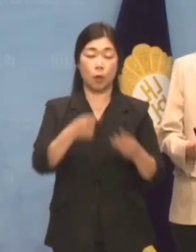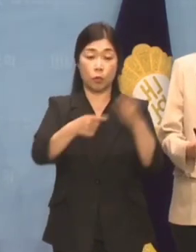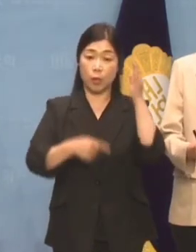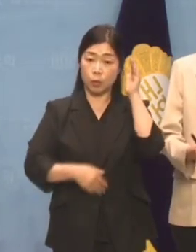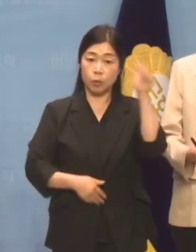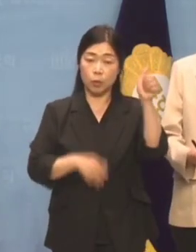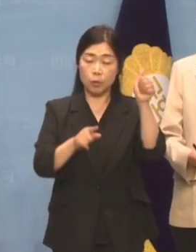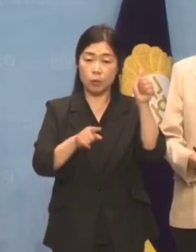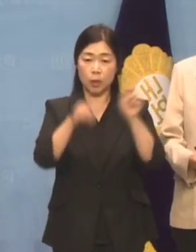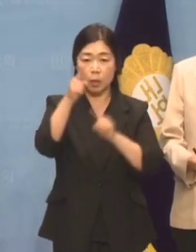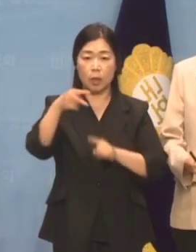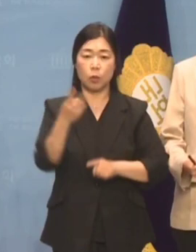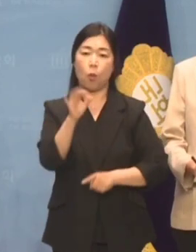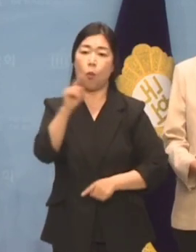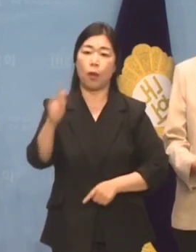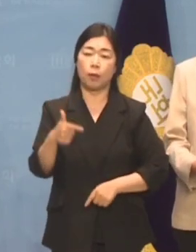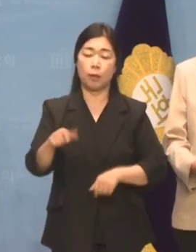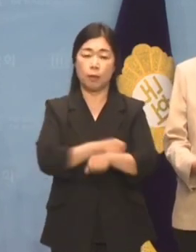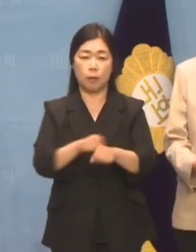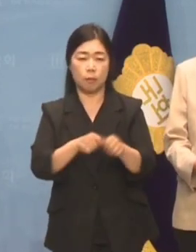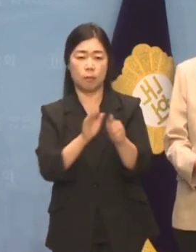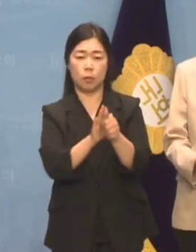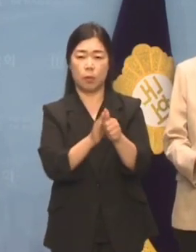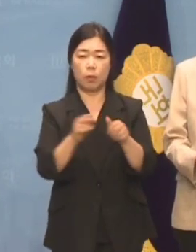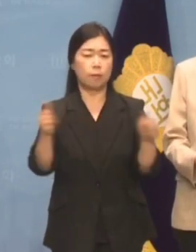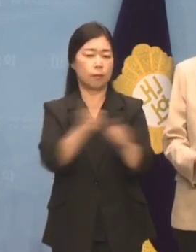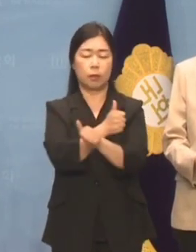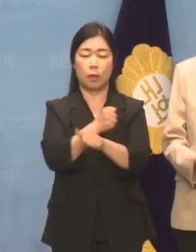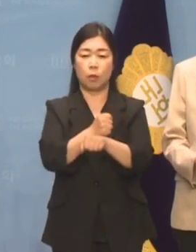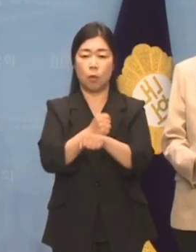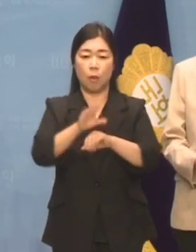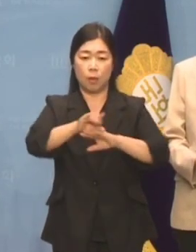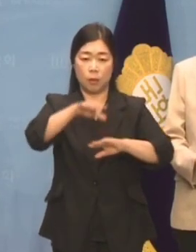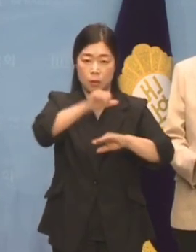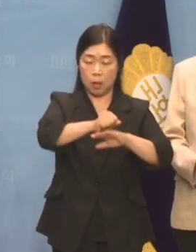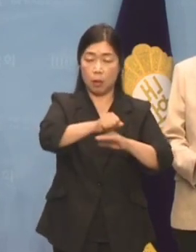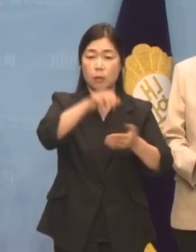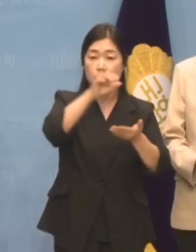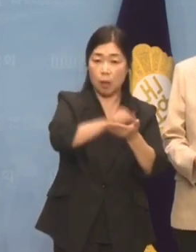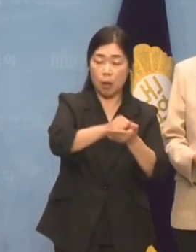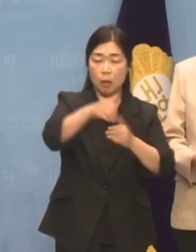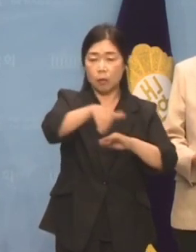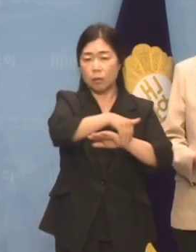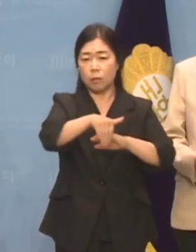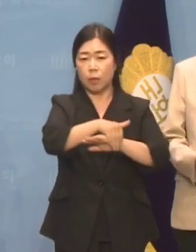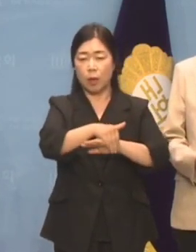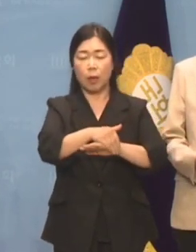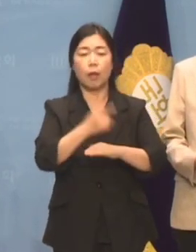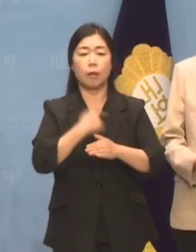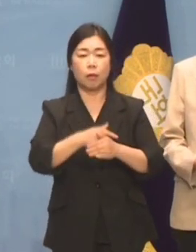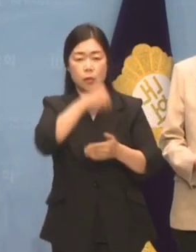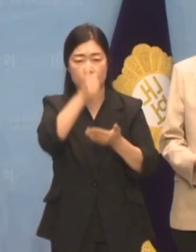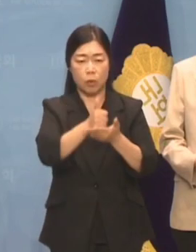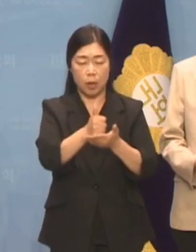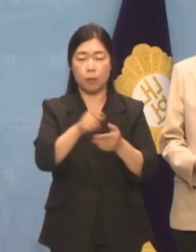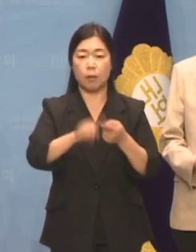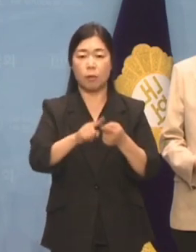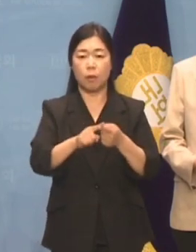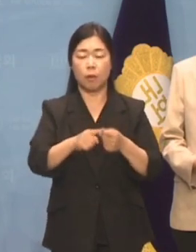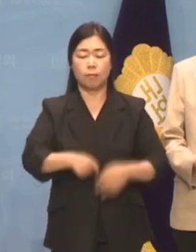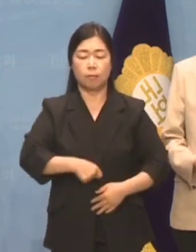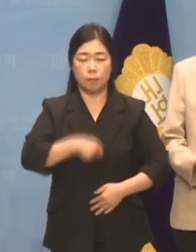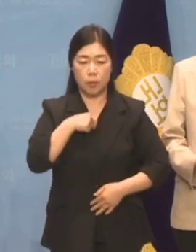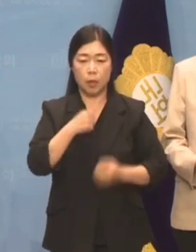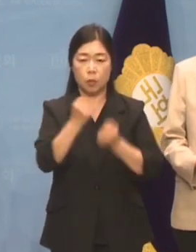윤석열 대통령은 이동관 특보 경질하고 방송장악 범죄 혐의 봐주기 수사 의혹에 대해서도 성실하게